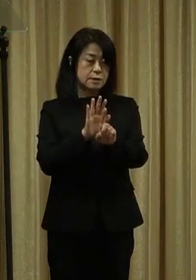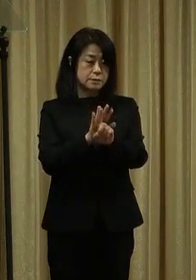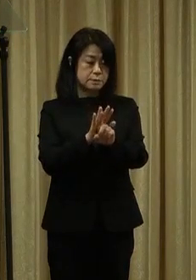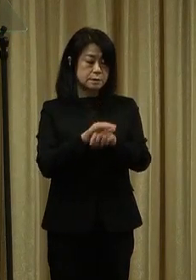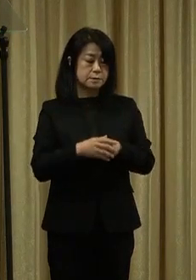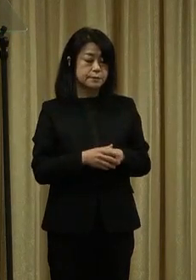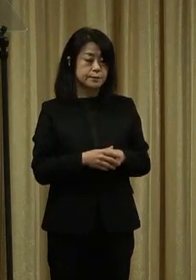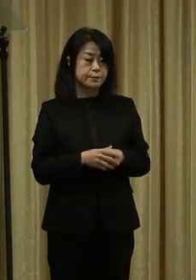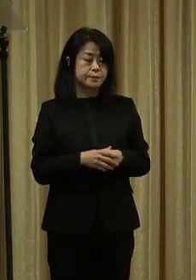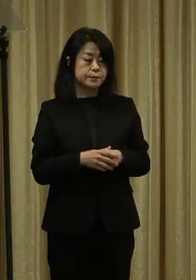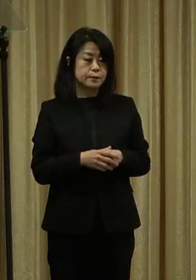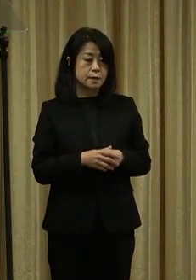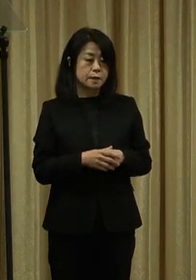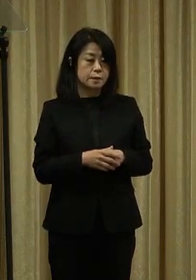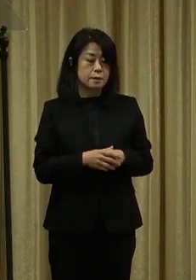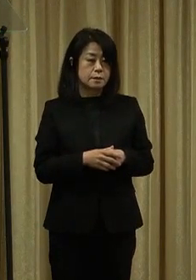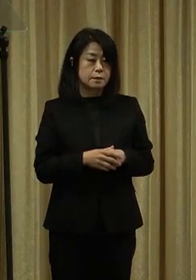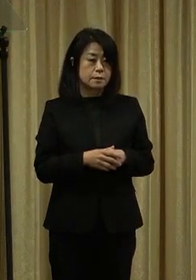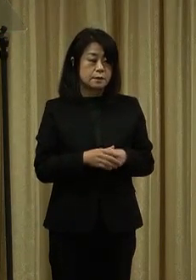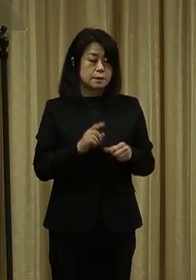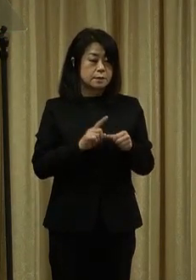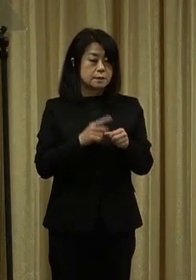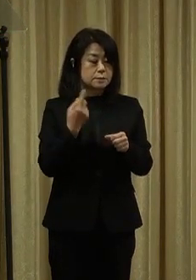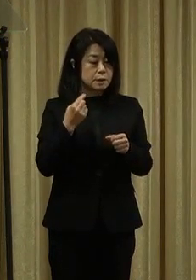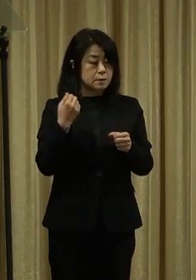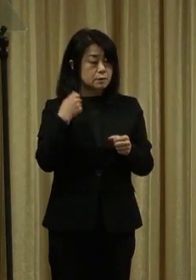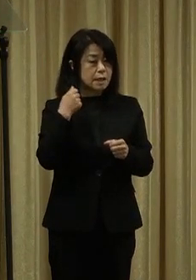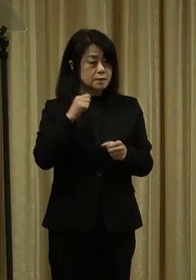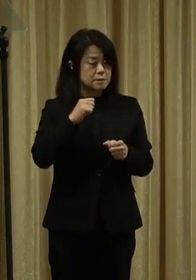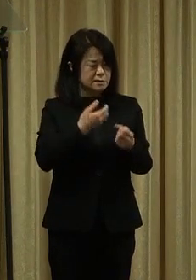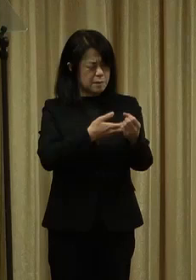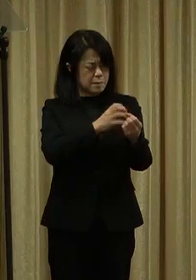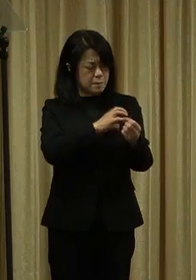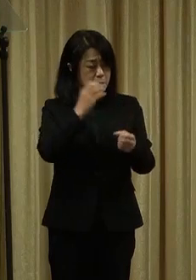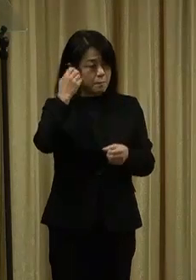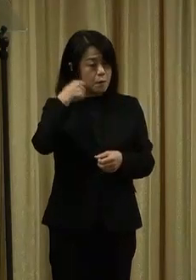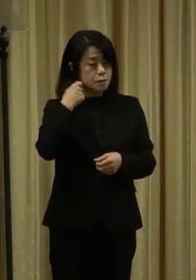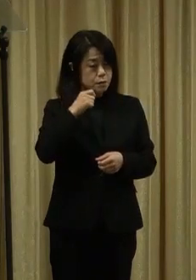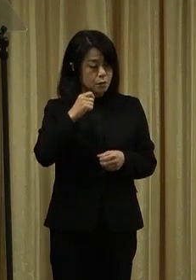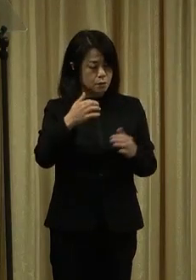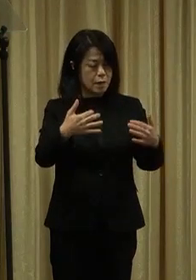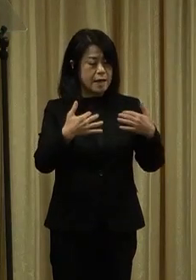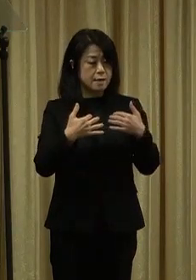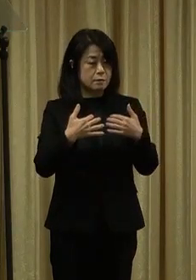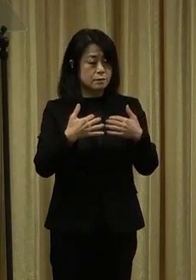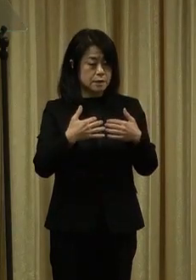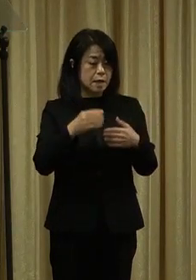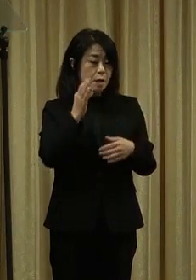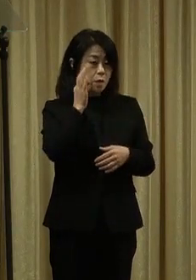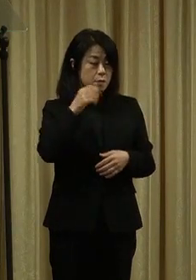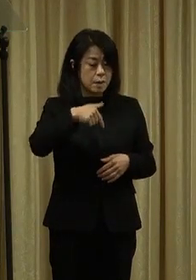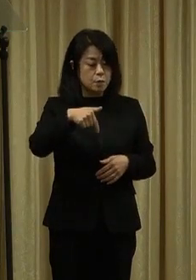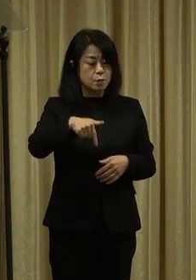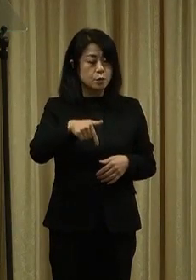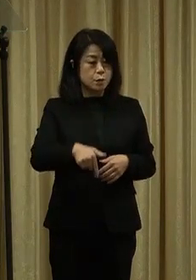。また昨年の夏の猛暑によります影響を踏まえ、不風布など